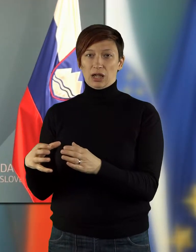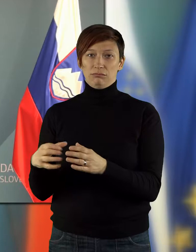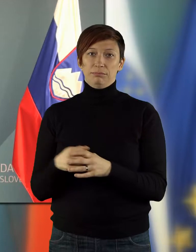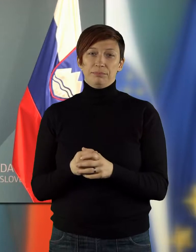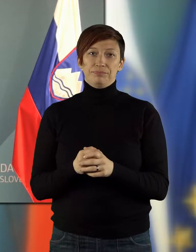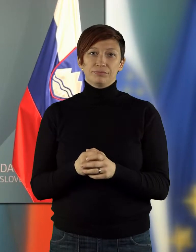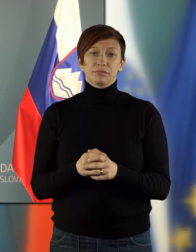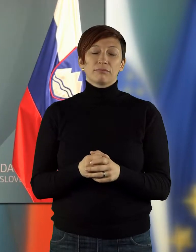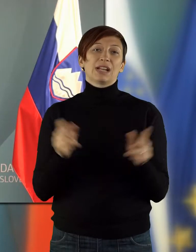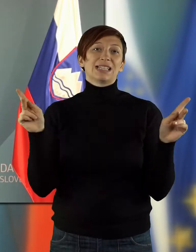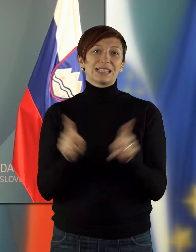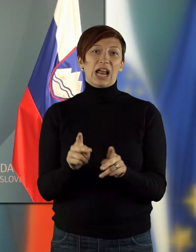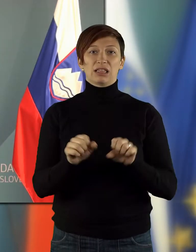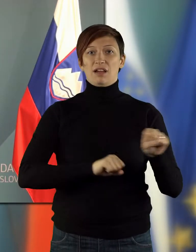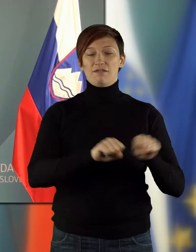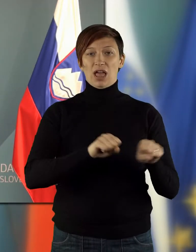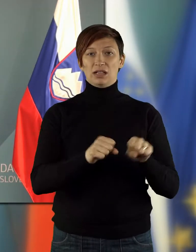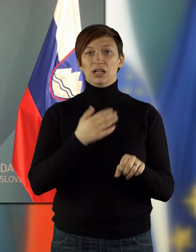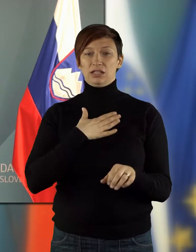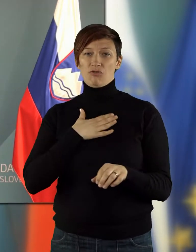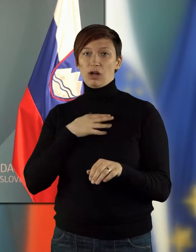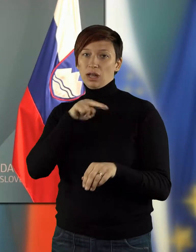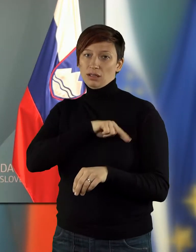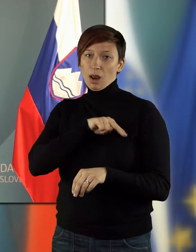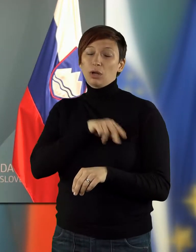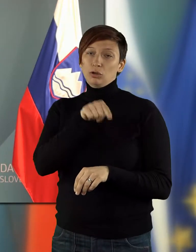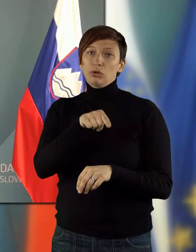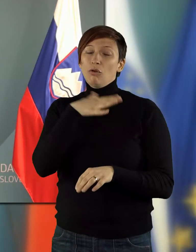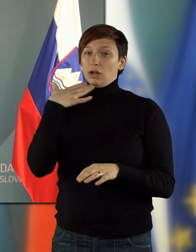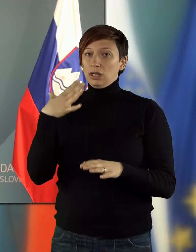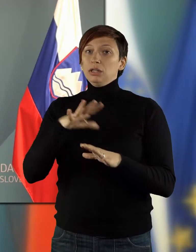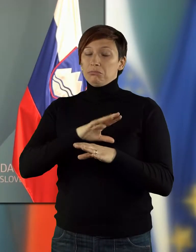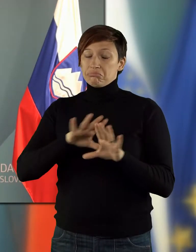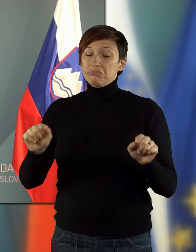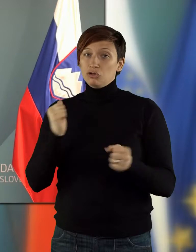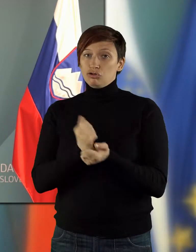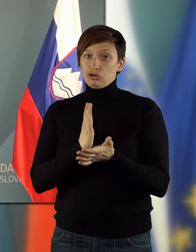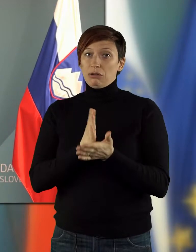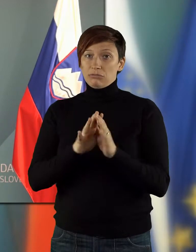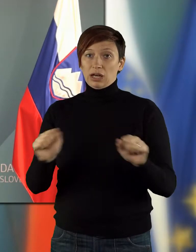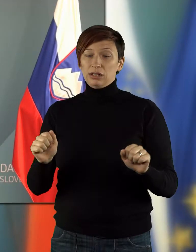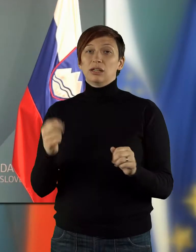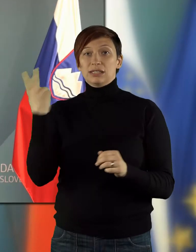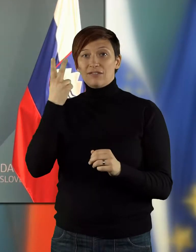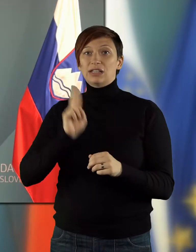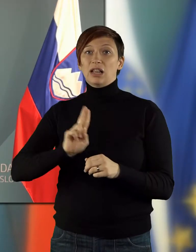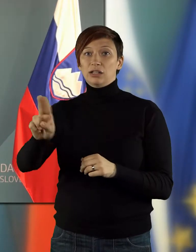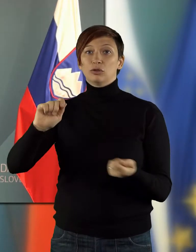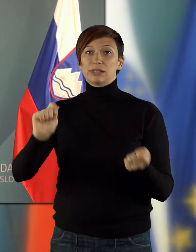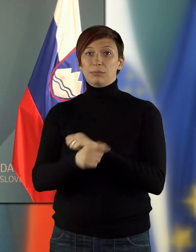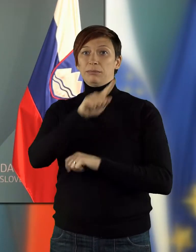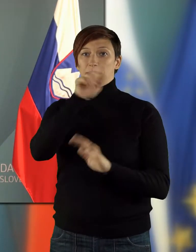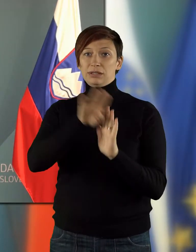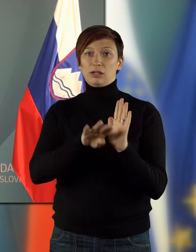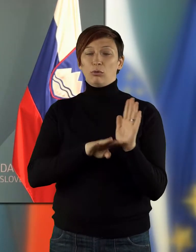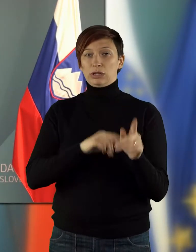vojske. Skratka, vlada je svoje naloge tukaj v veliki meri že opravila, seveda pa nadaljujemo s